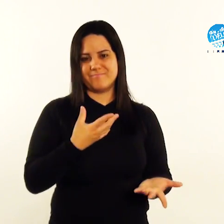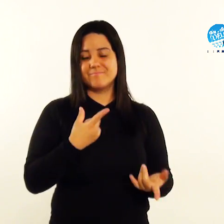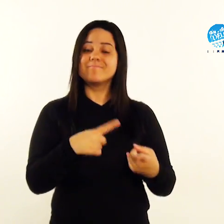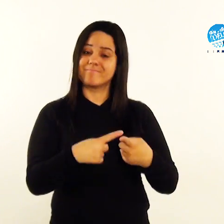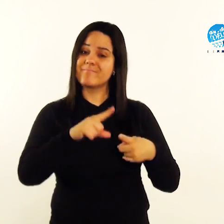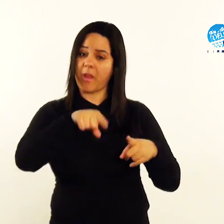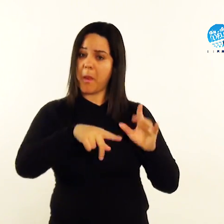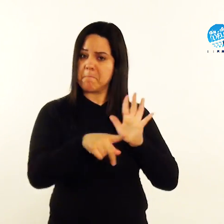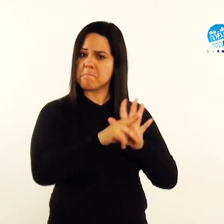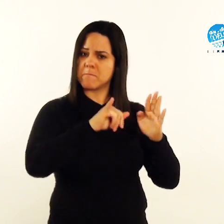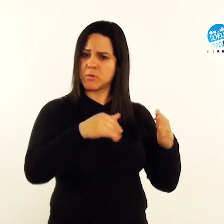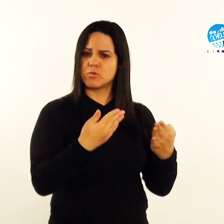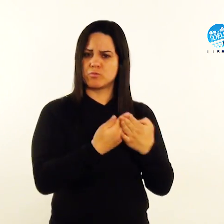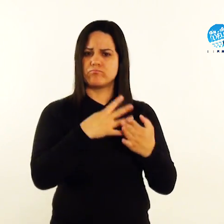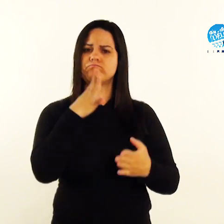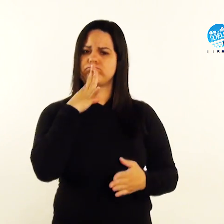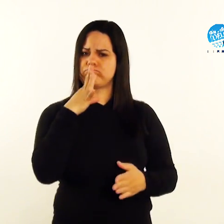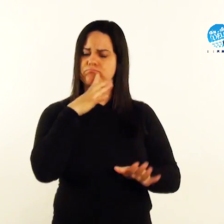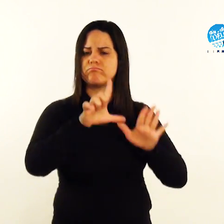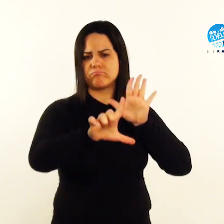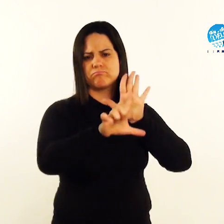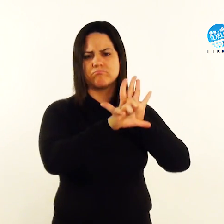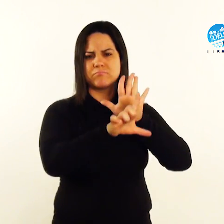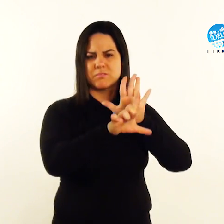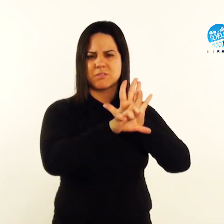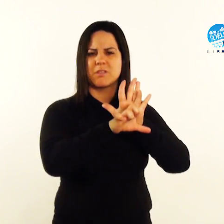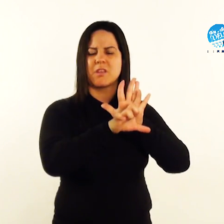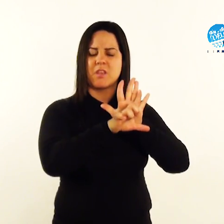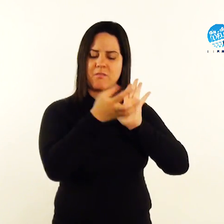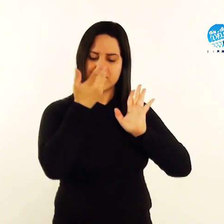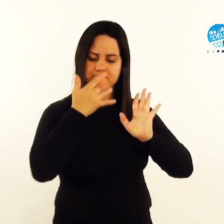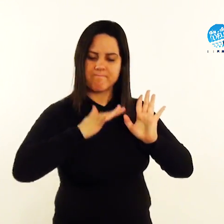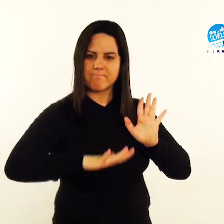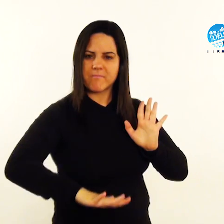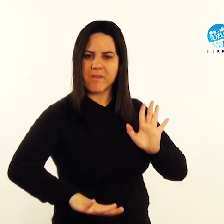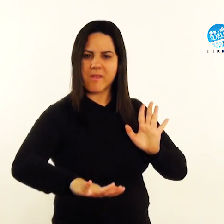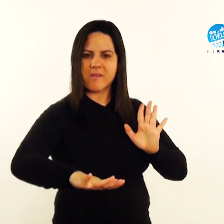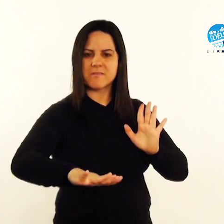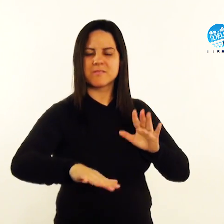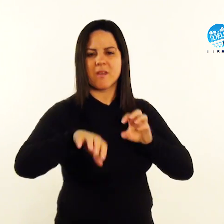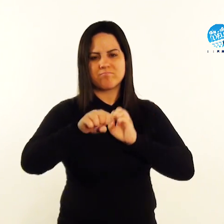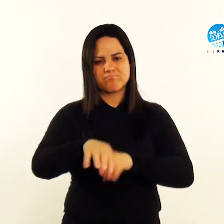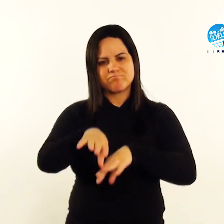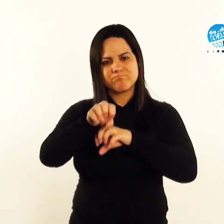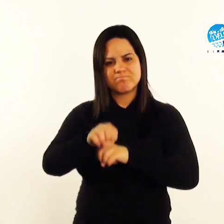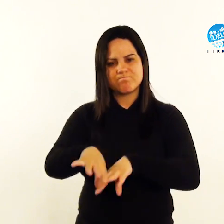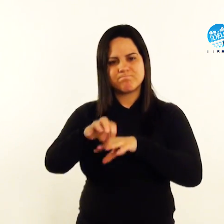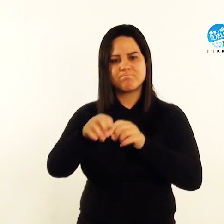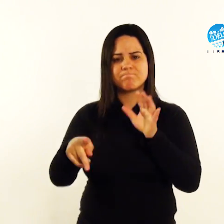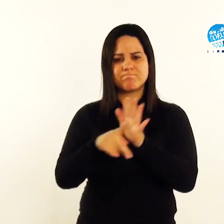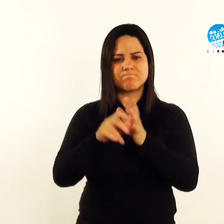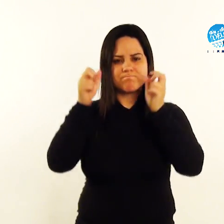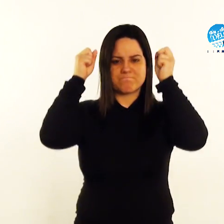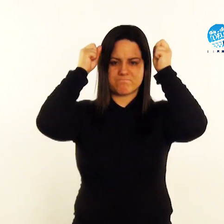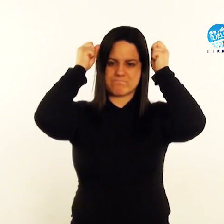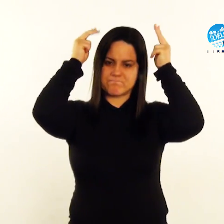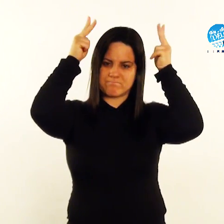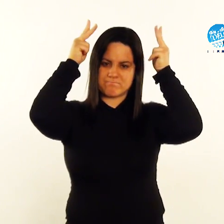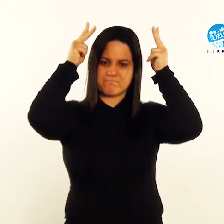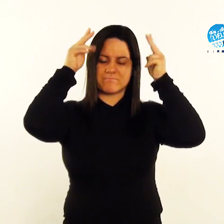judeu, ele conhecia a lei, ele tinha sido criado ouvindo a respeito de Moisés. Talvez lá